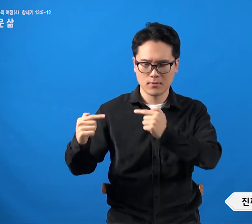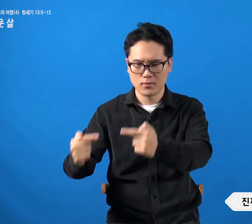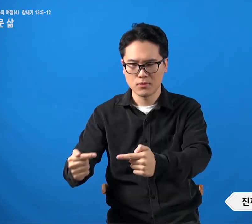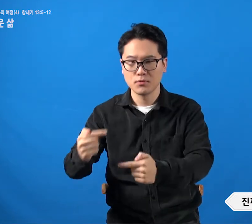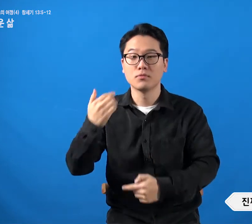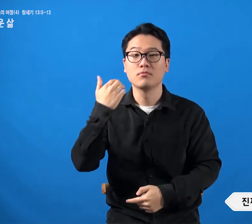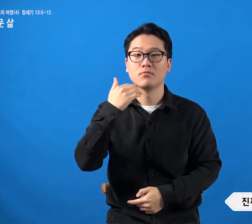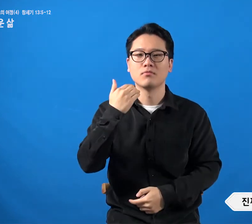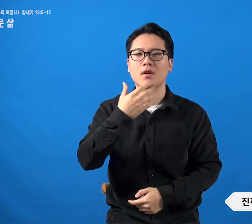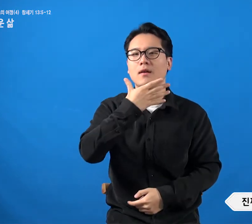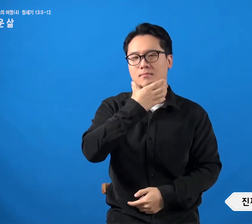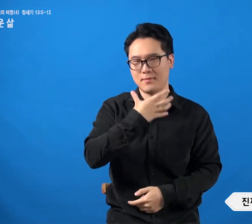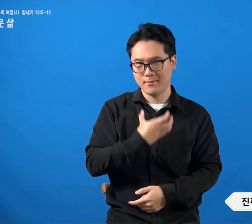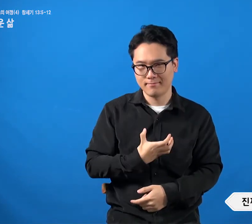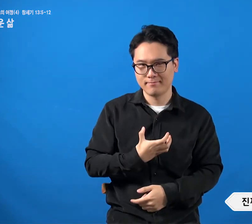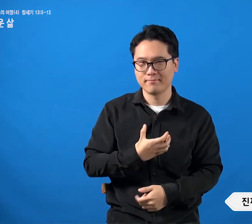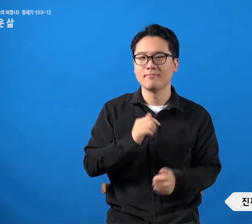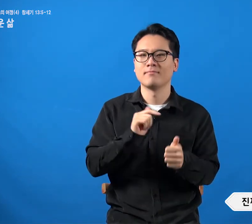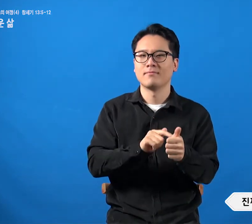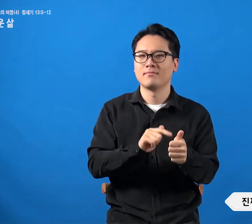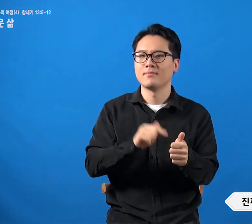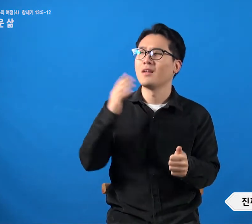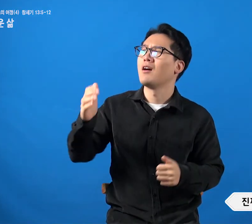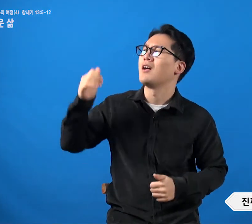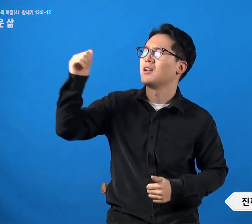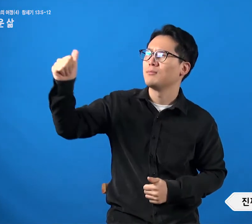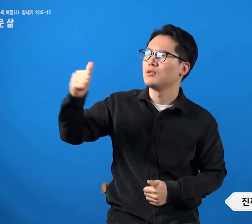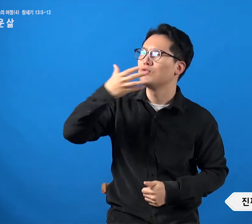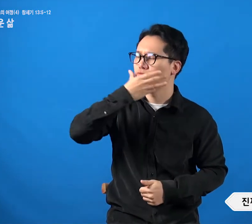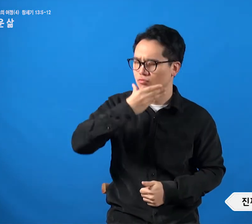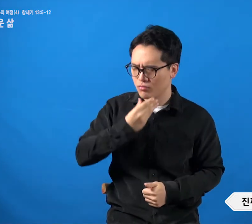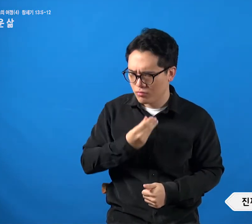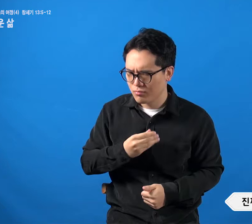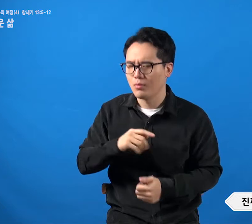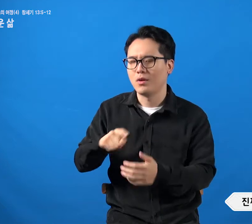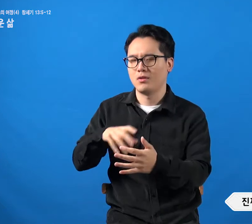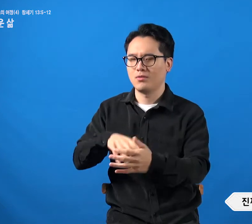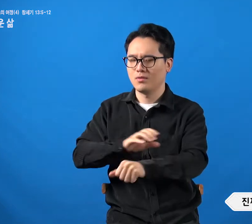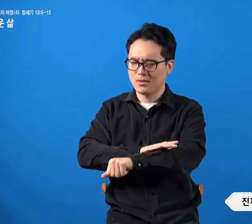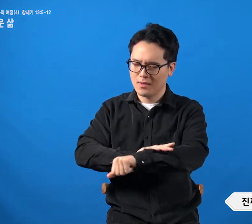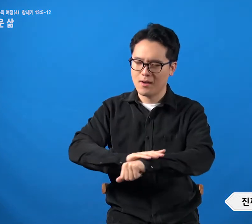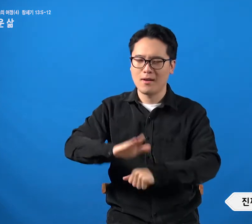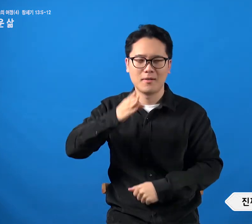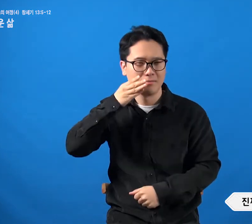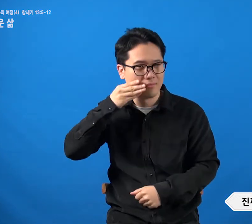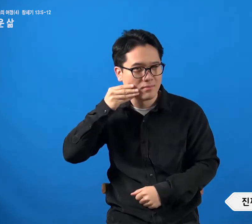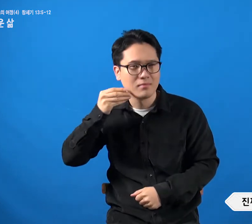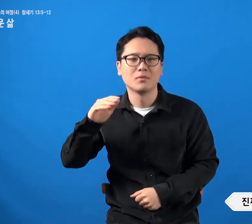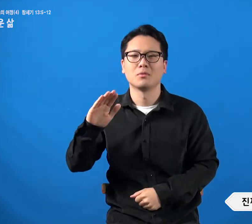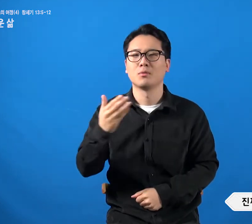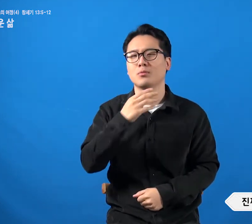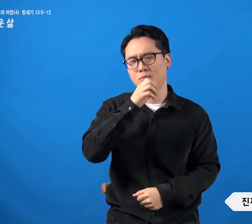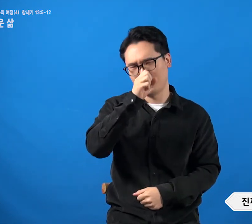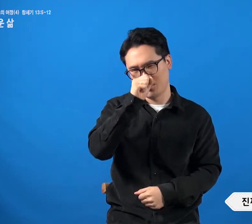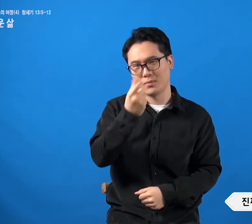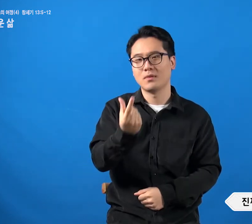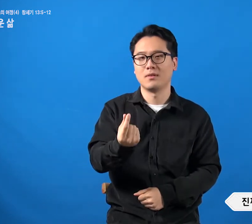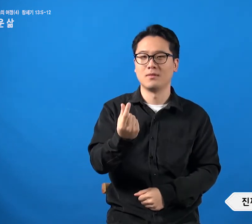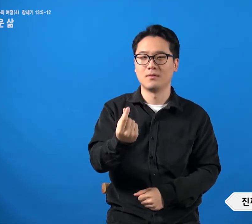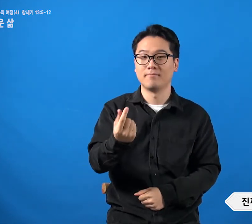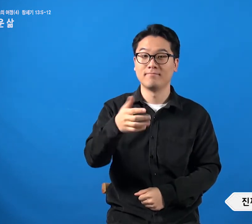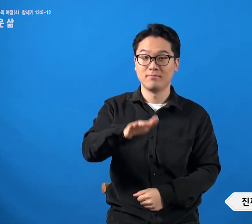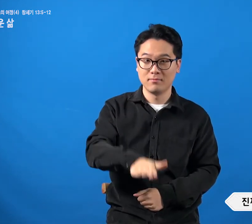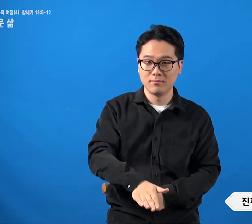하나님의 축복 가운데 모든 것이 다 잘 되었으면 좋겠습니다. 그런데 그 축복, 그